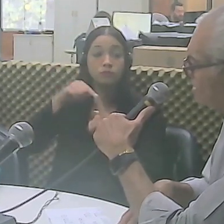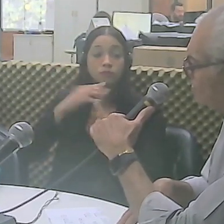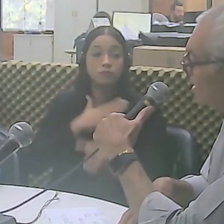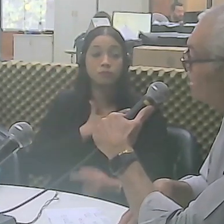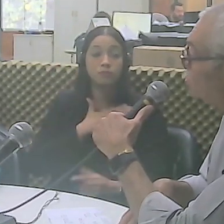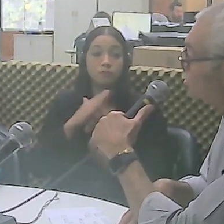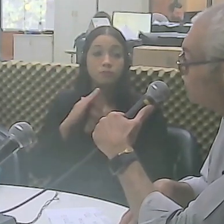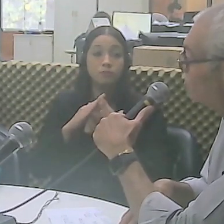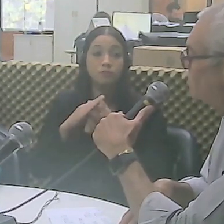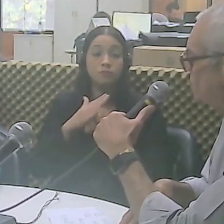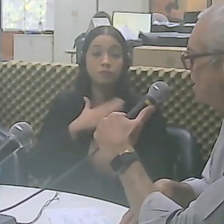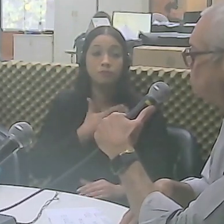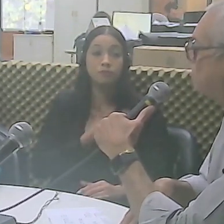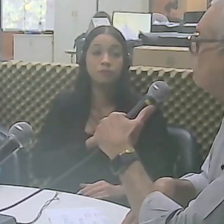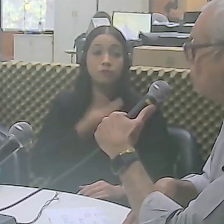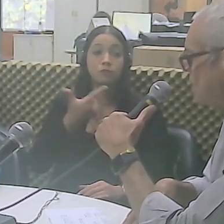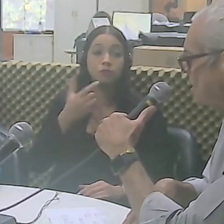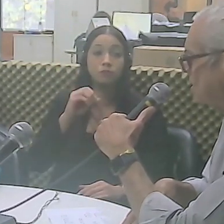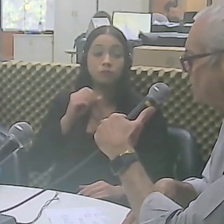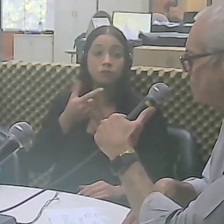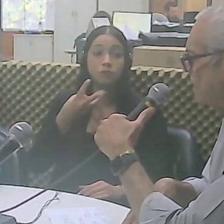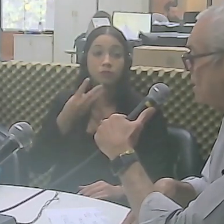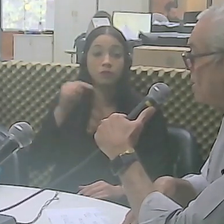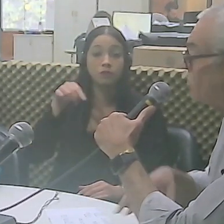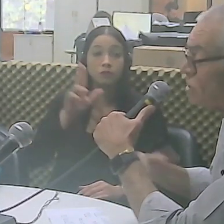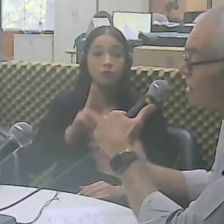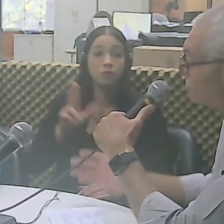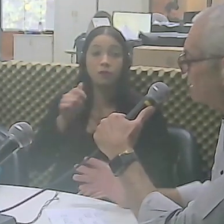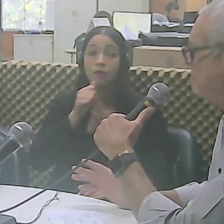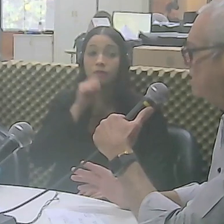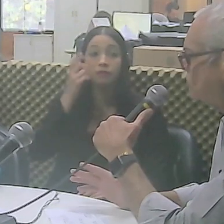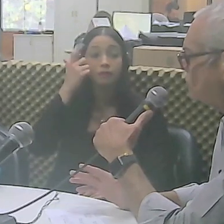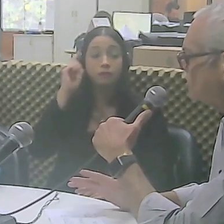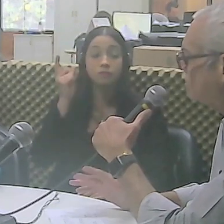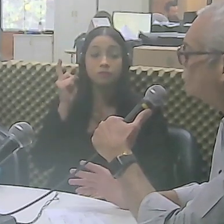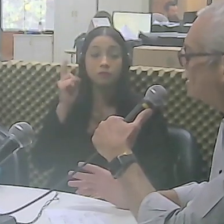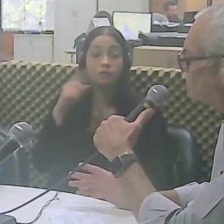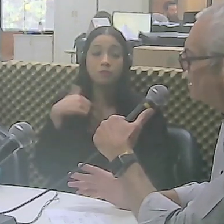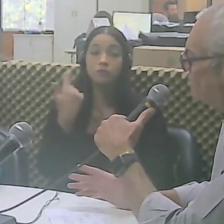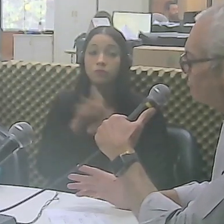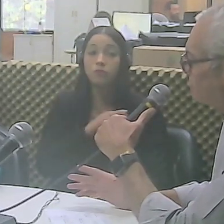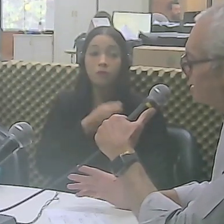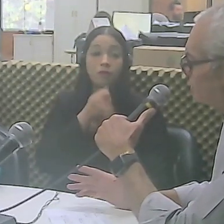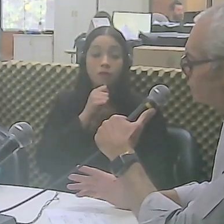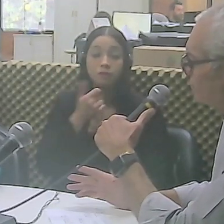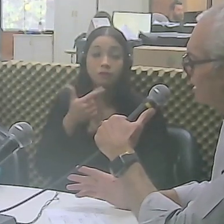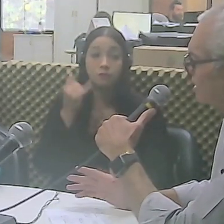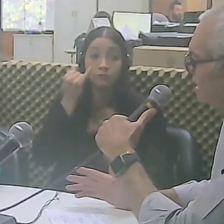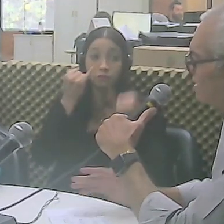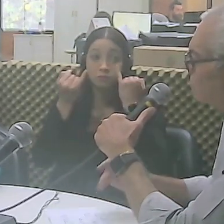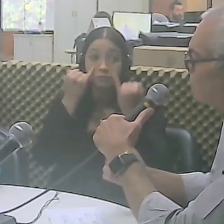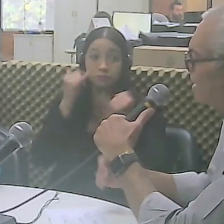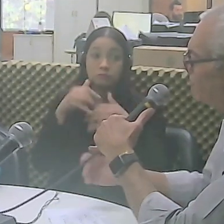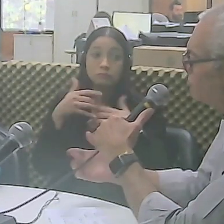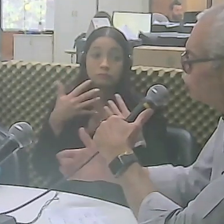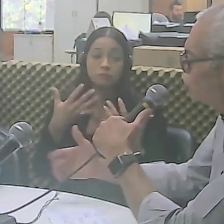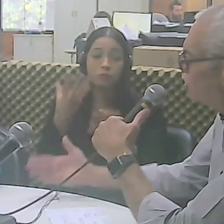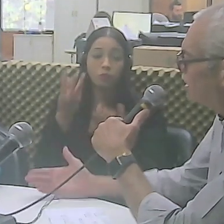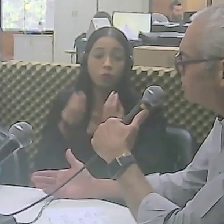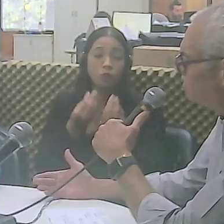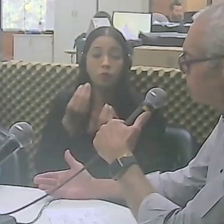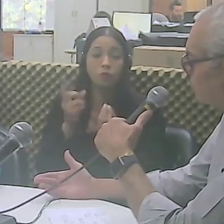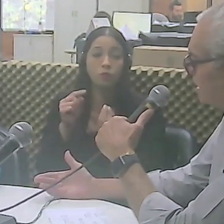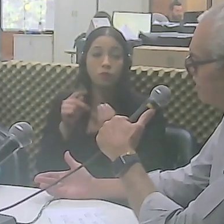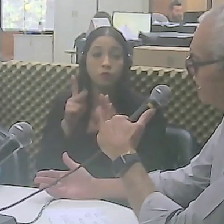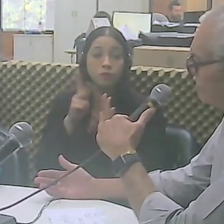Casa Minha Vida em 2023 para Uberlândia? Nós não sabemos, nós não temos essa informação. Tá? Então, como é que